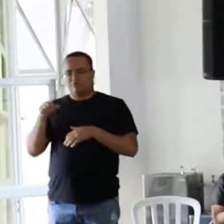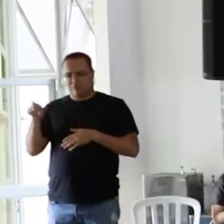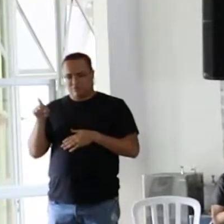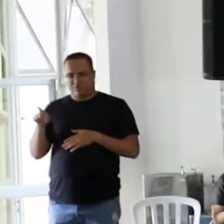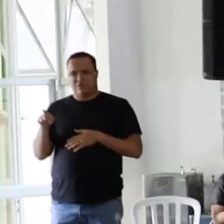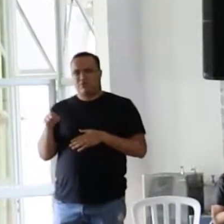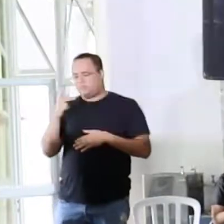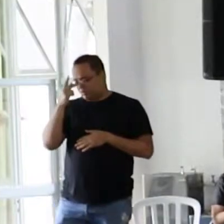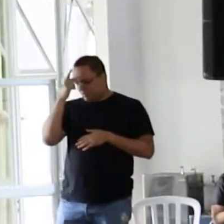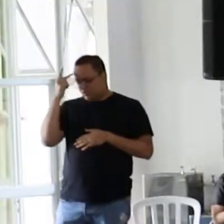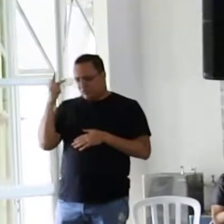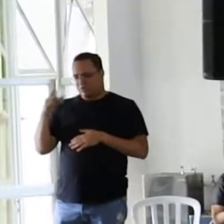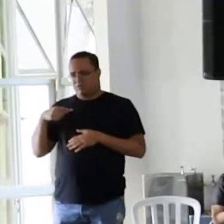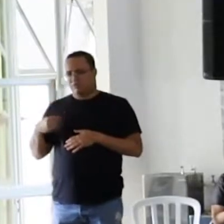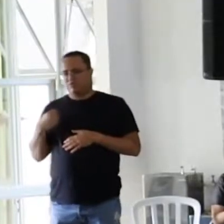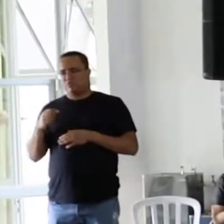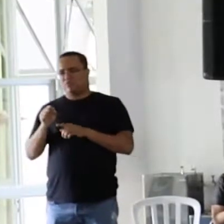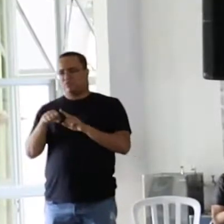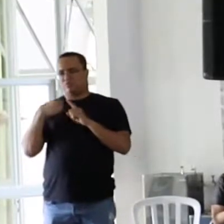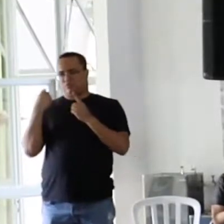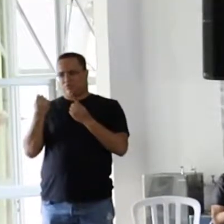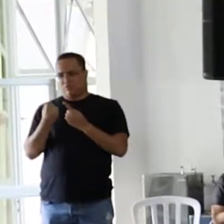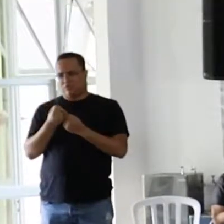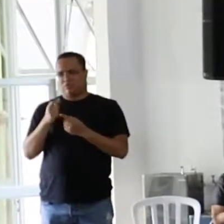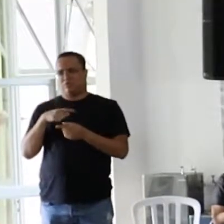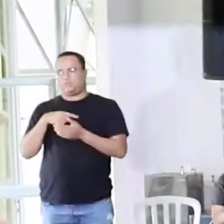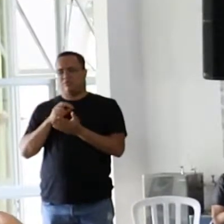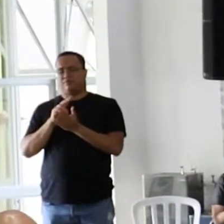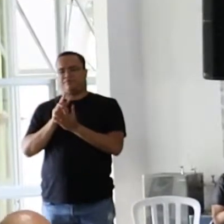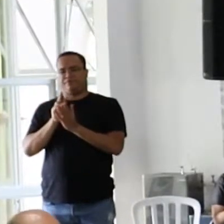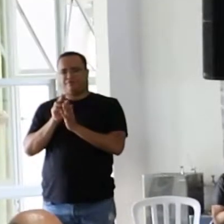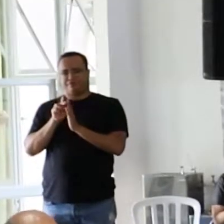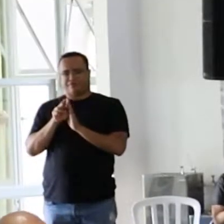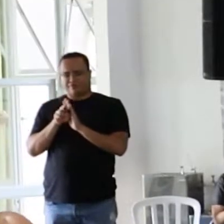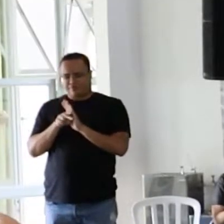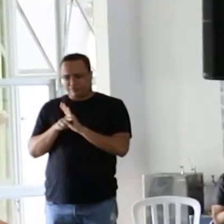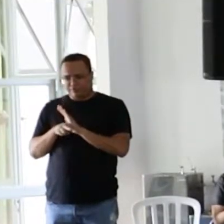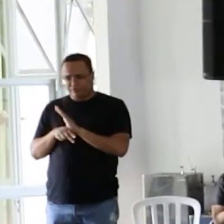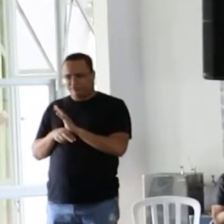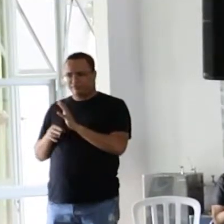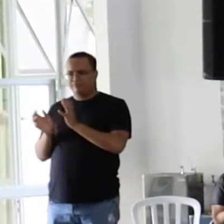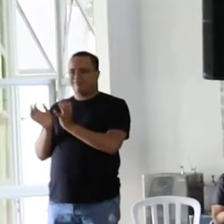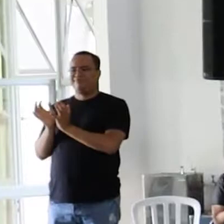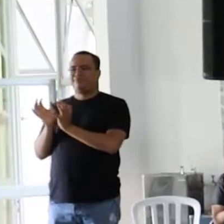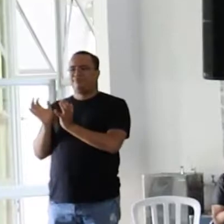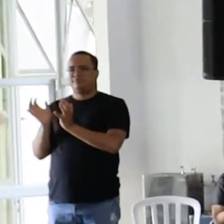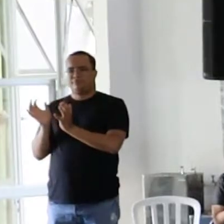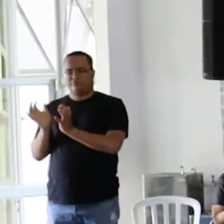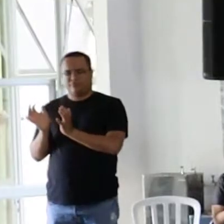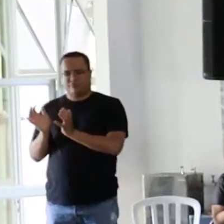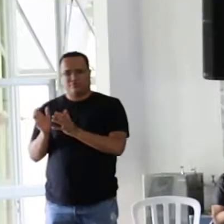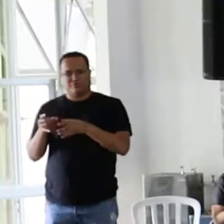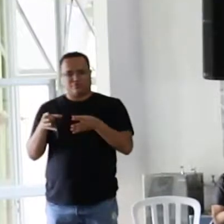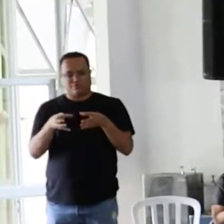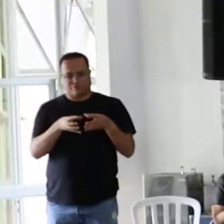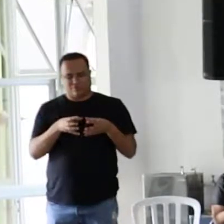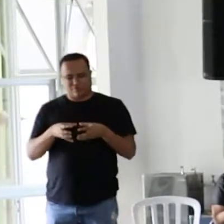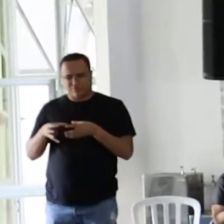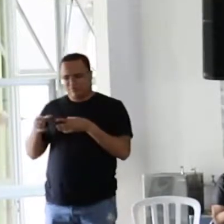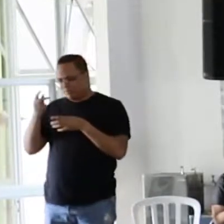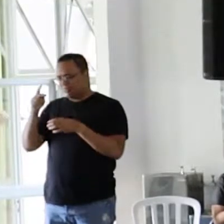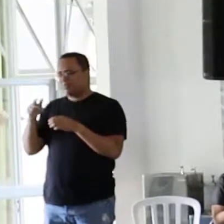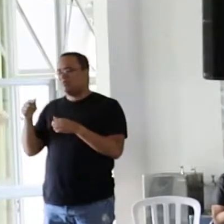representação da sociedade civil um várias e várias e várias entidades representativas do setor produtivo